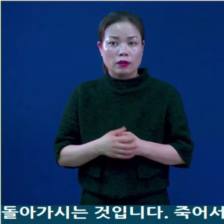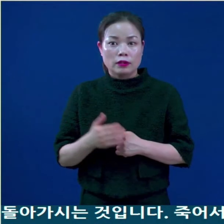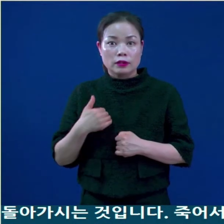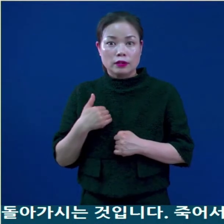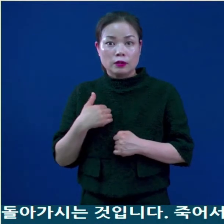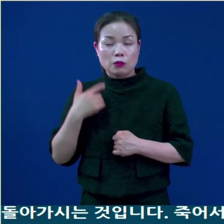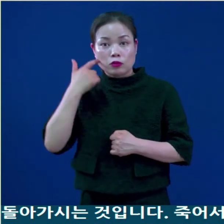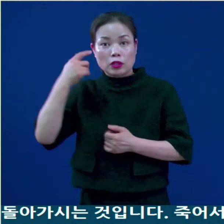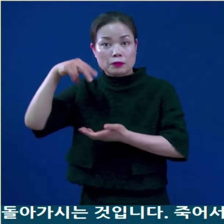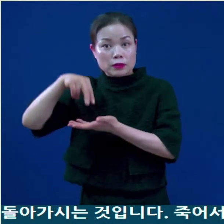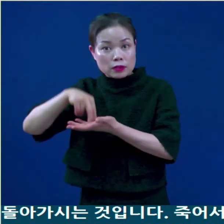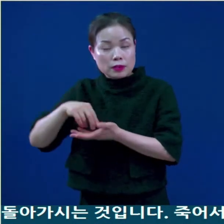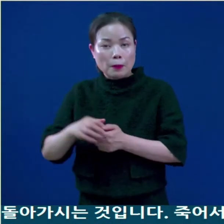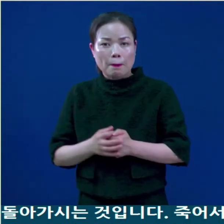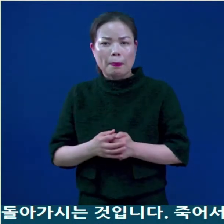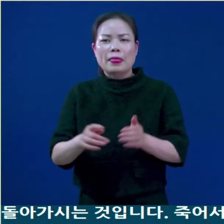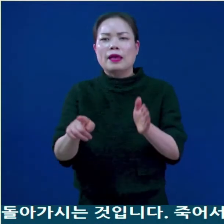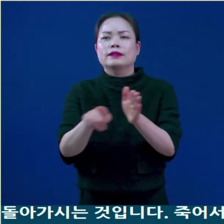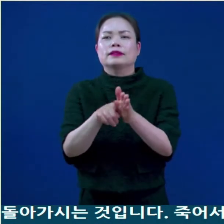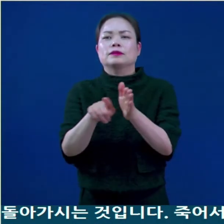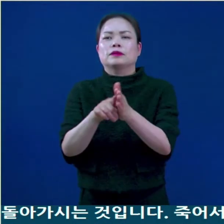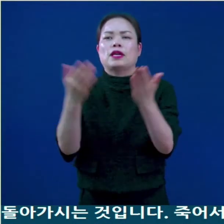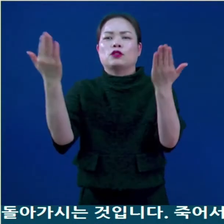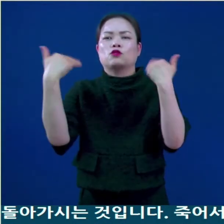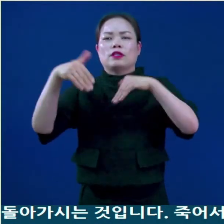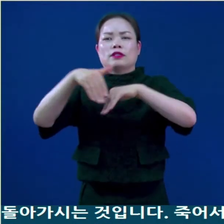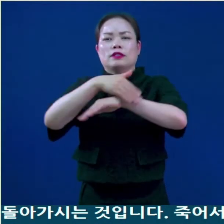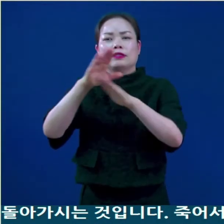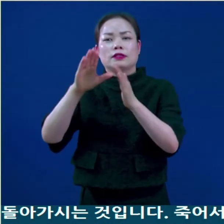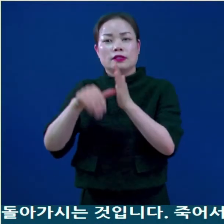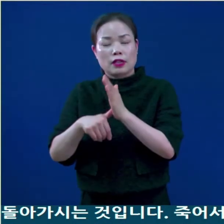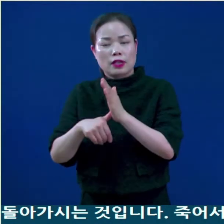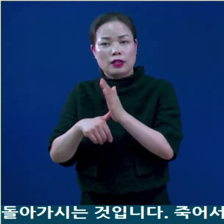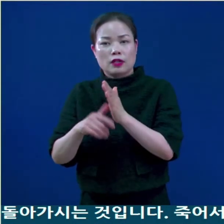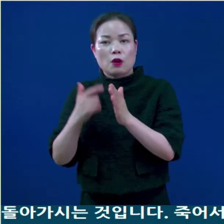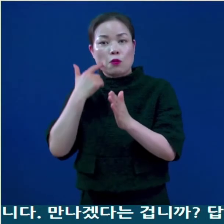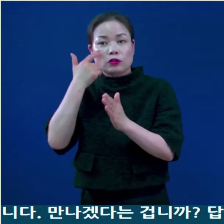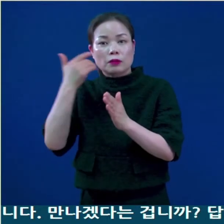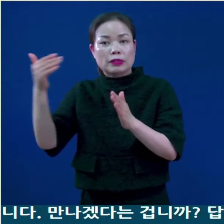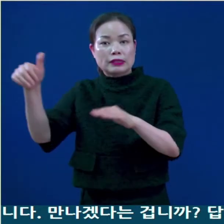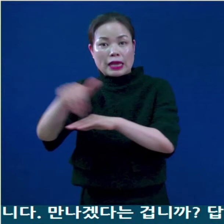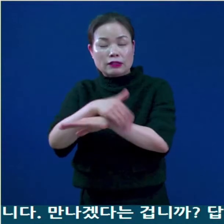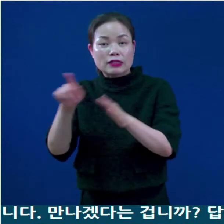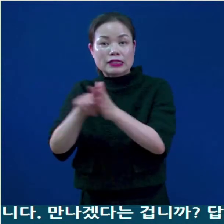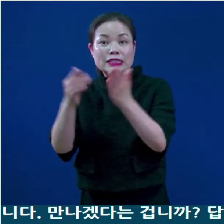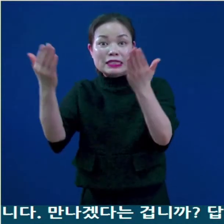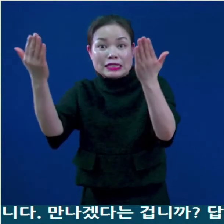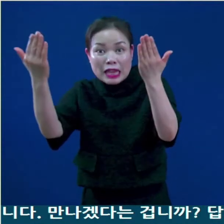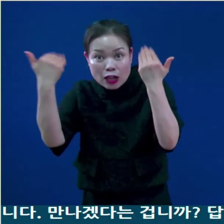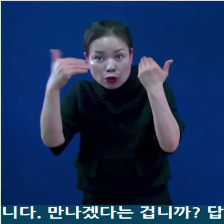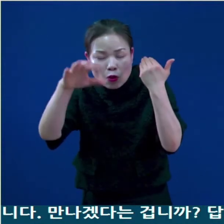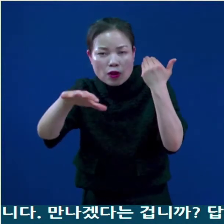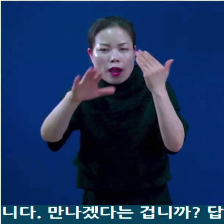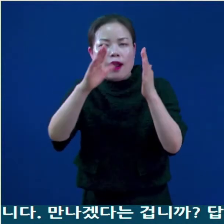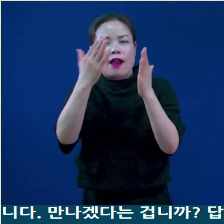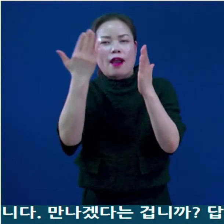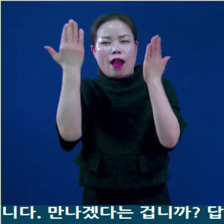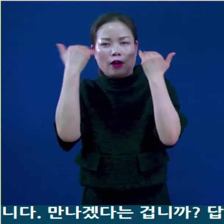제가 신학교 다닐 때였습니다. 제가 다니던 신학교에서는 학교